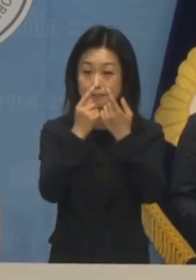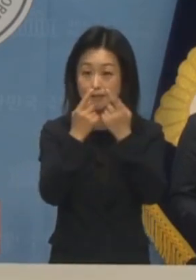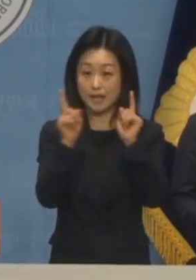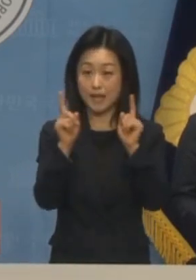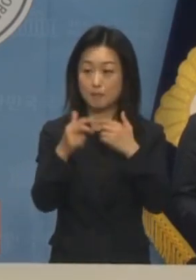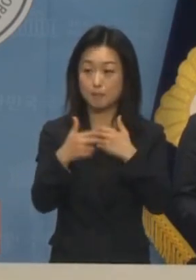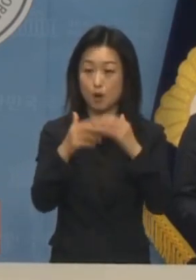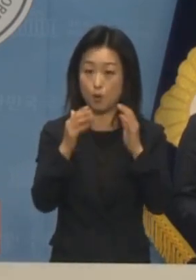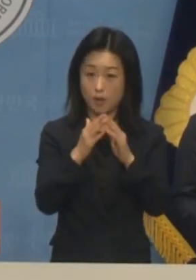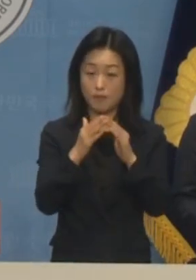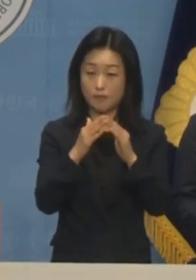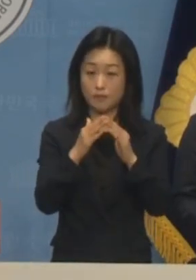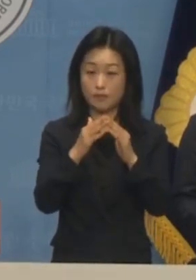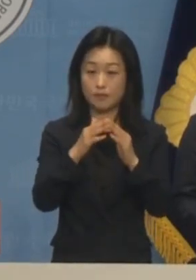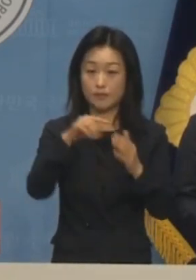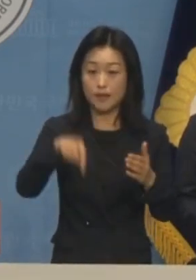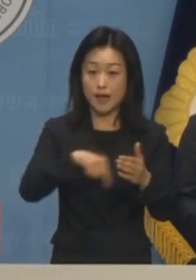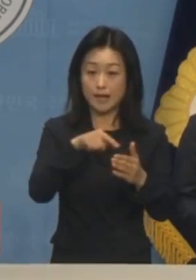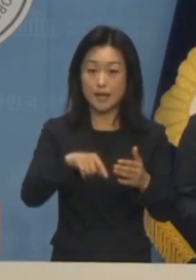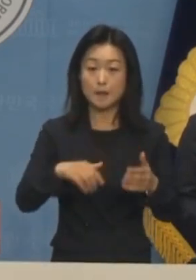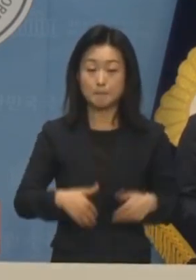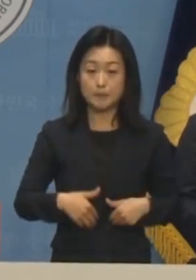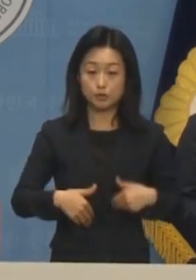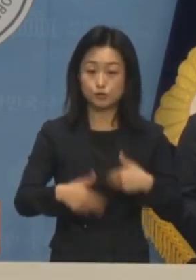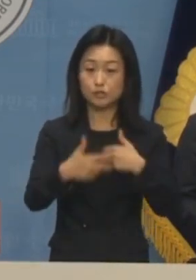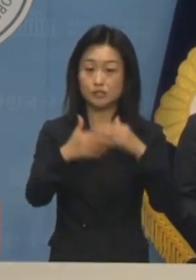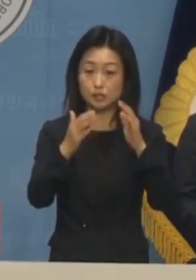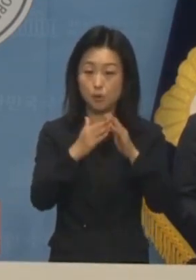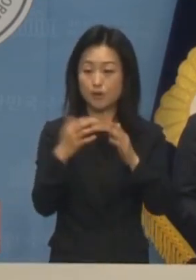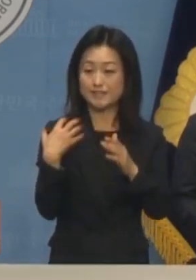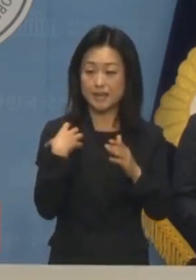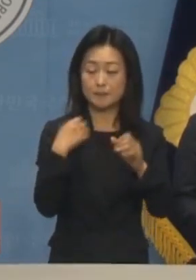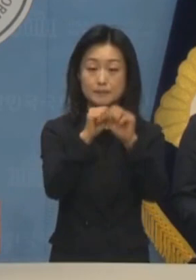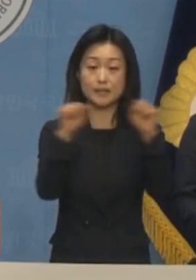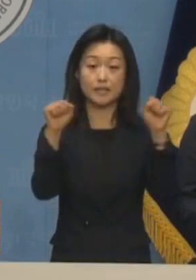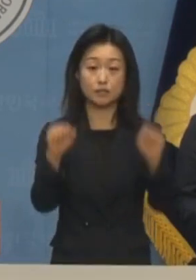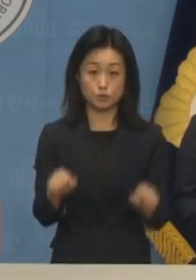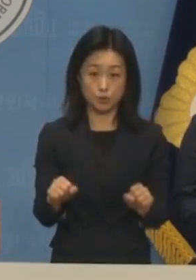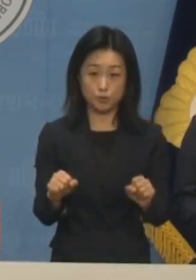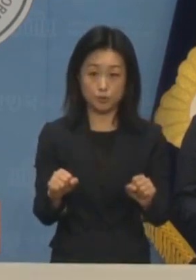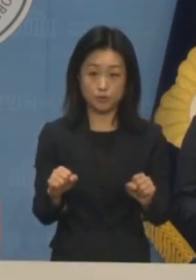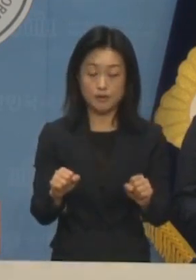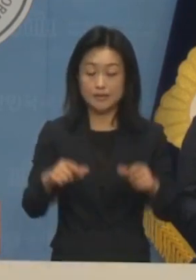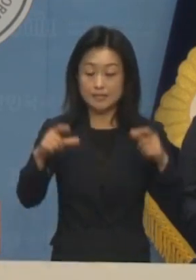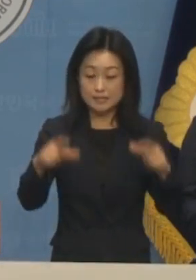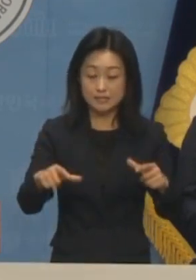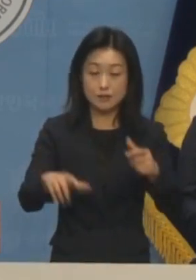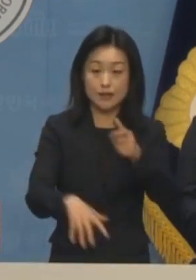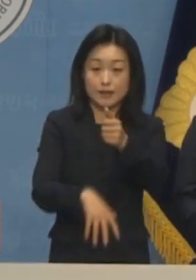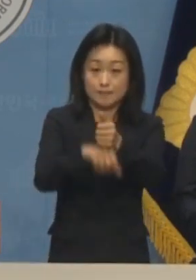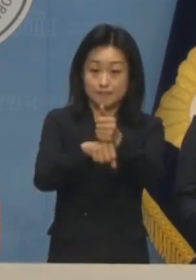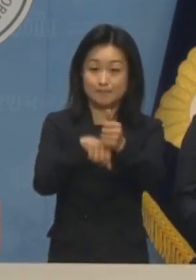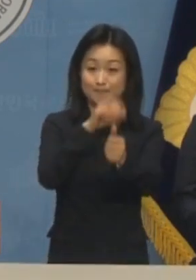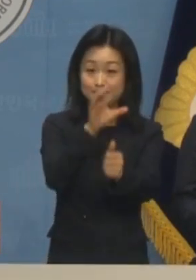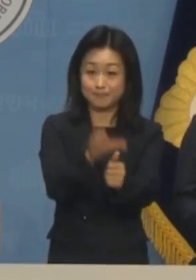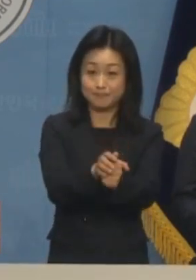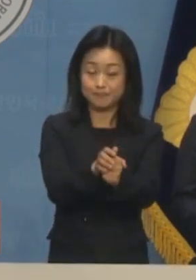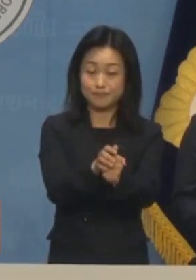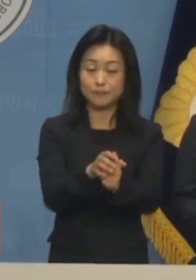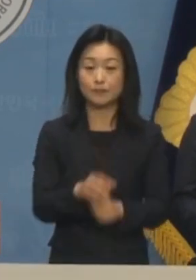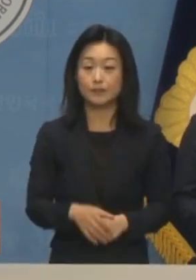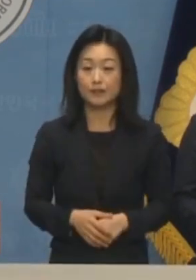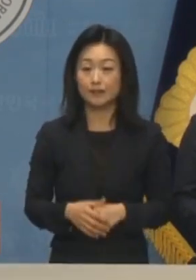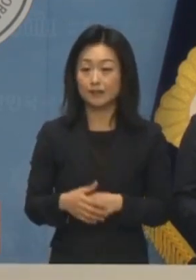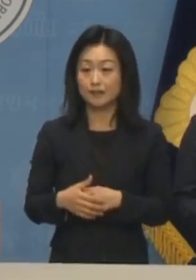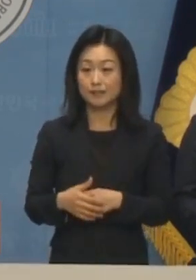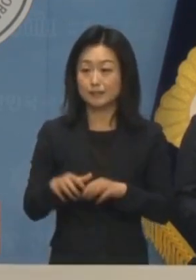국립대학병원을 중심으로 한 필수의료 책임 네트워크가 지역의 필수의료를 책임지도록 하였습니다. 기존의 형식적인